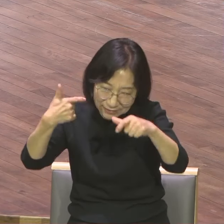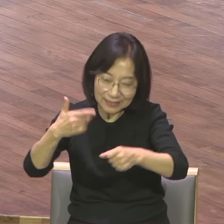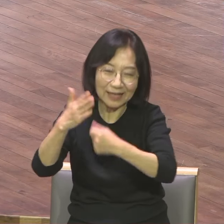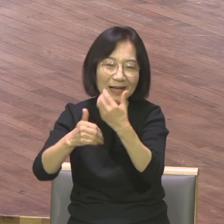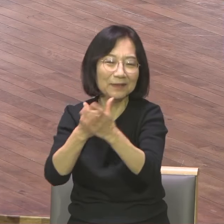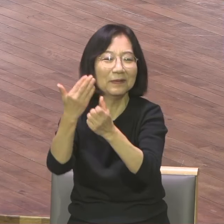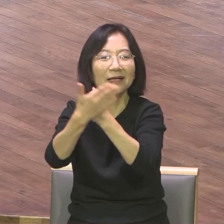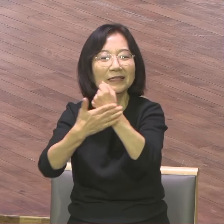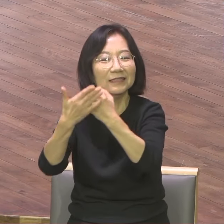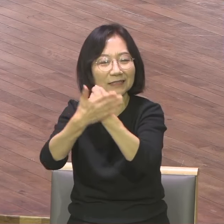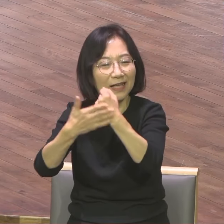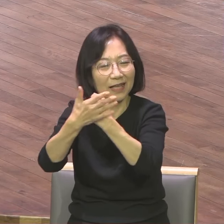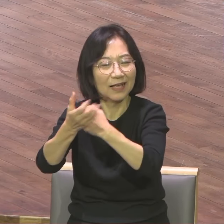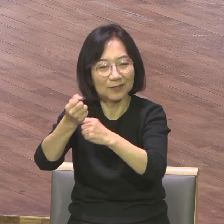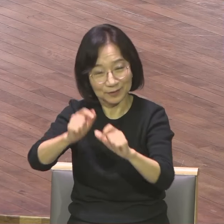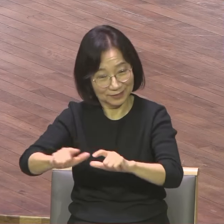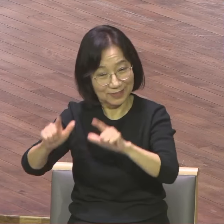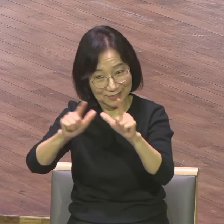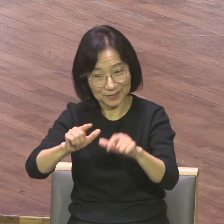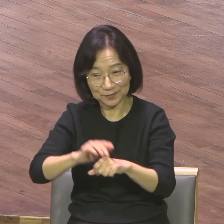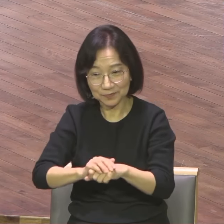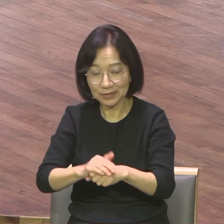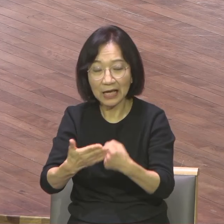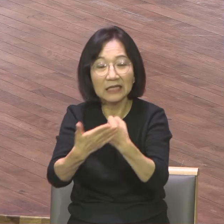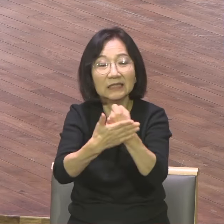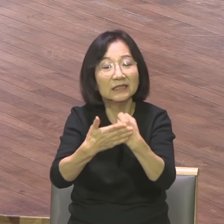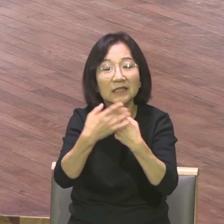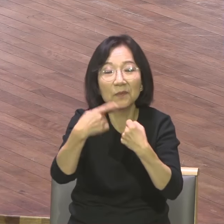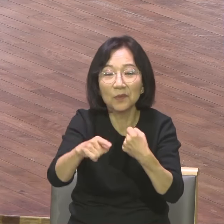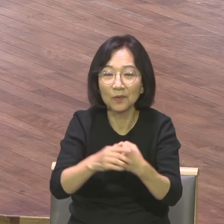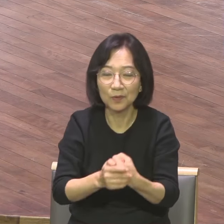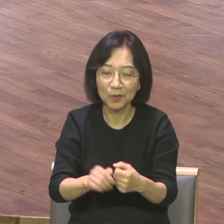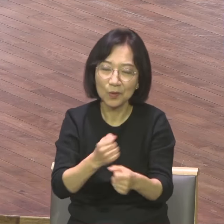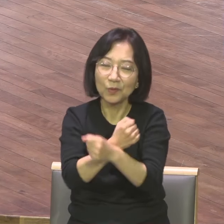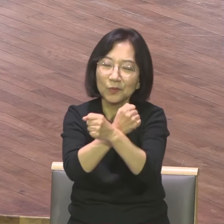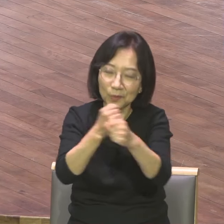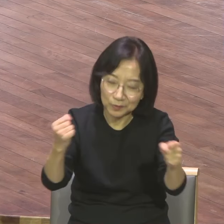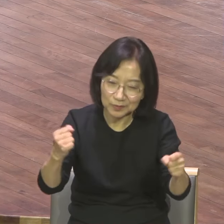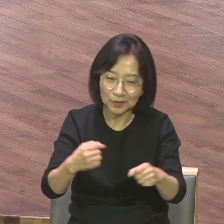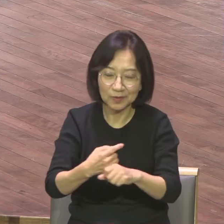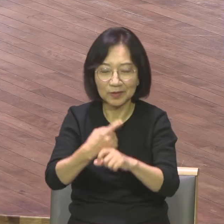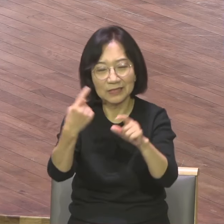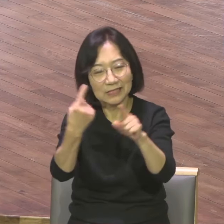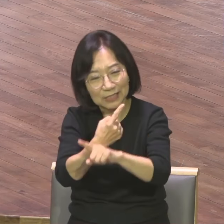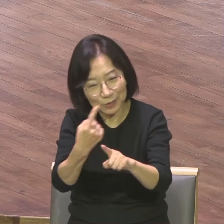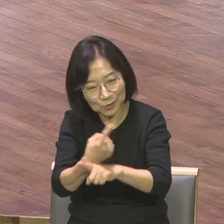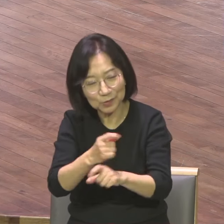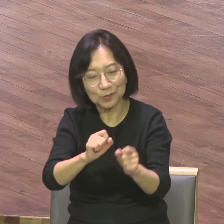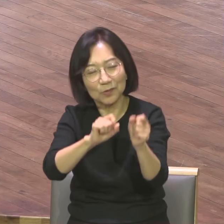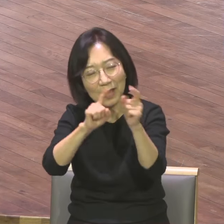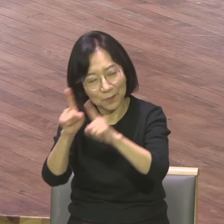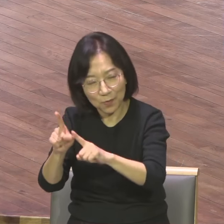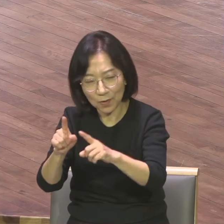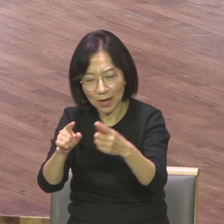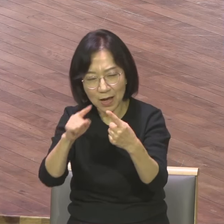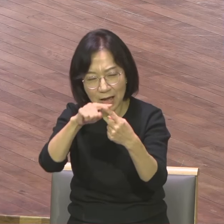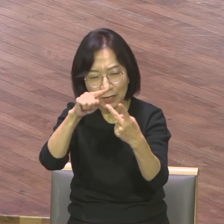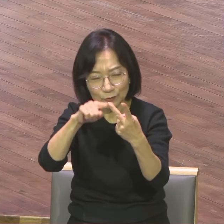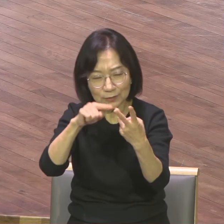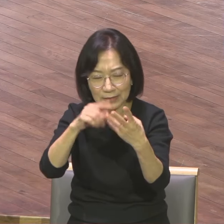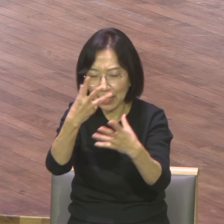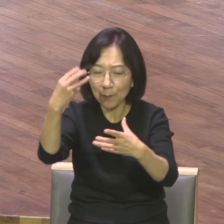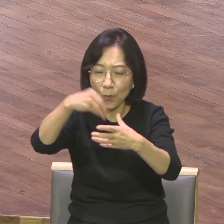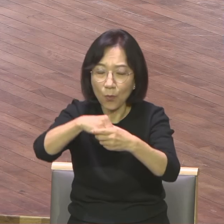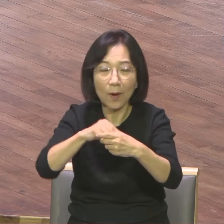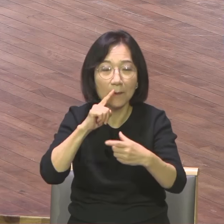아멘. 은혜 난 것은요. 용서와 치유와 회복을 다 시킨 것을 말합니다. 은혜 안에 있다니까요. 다